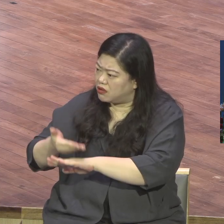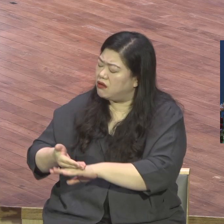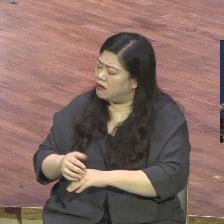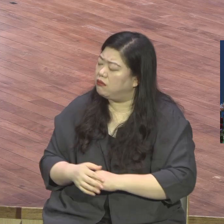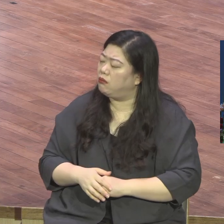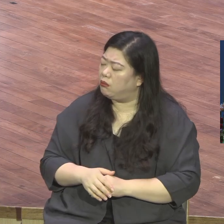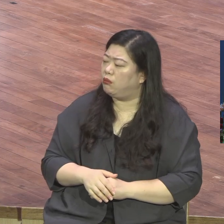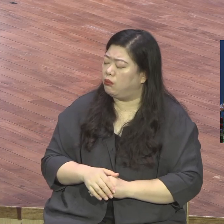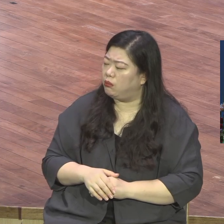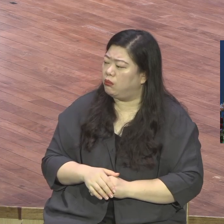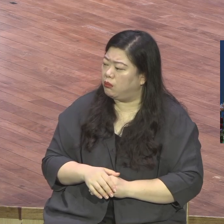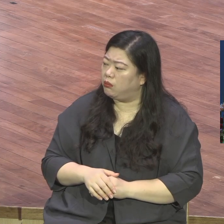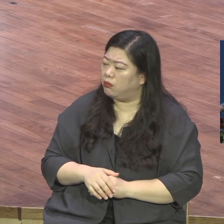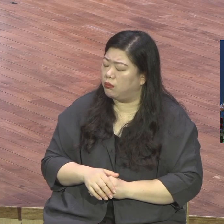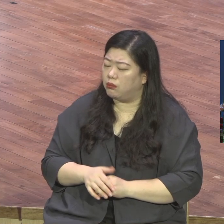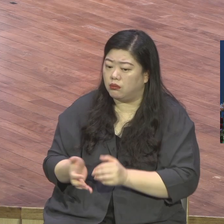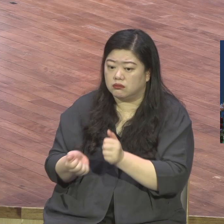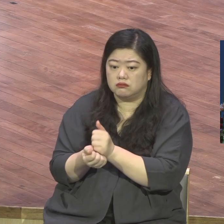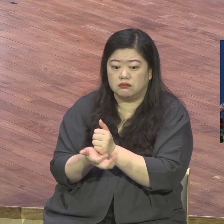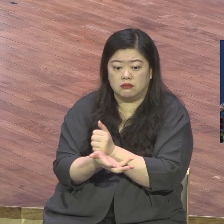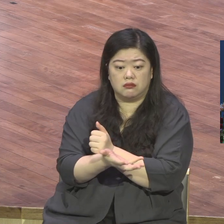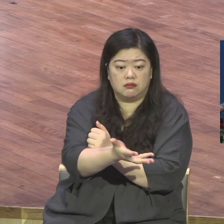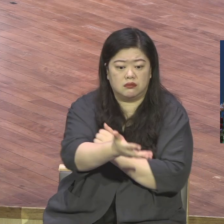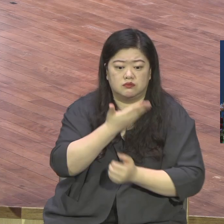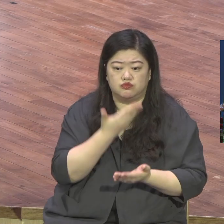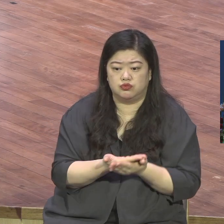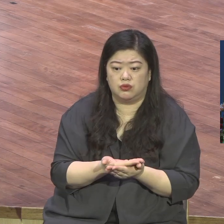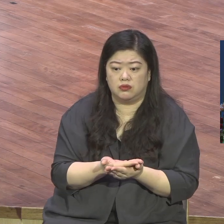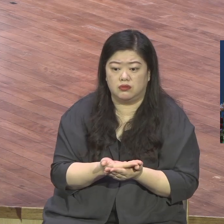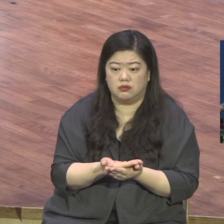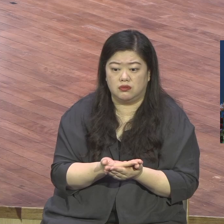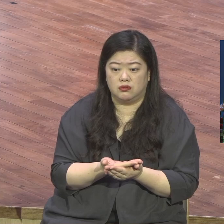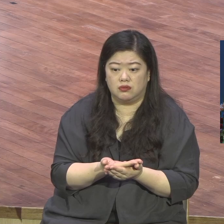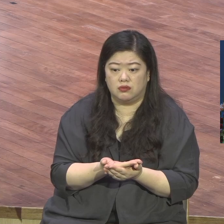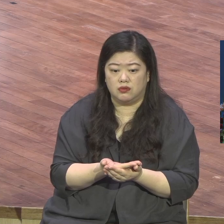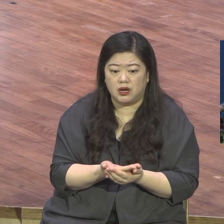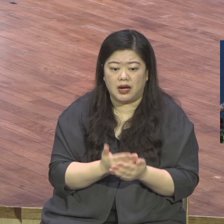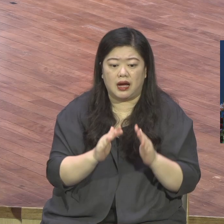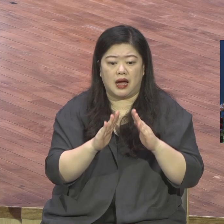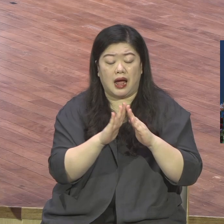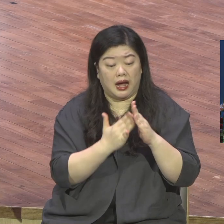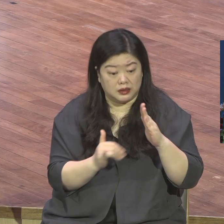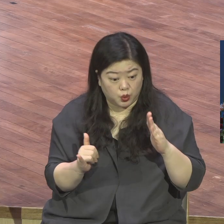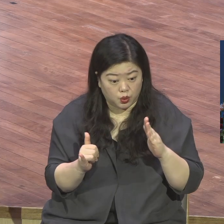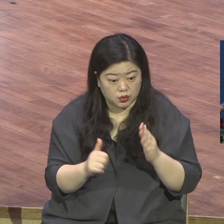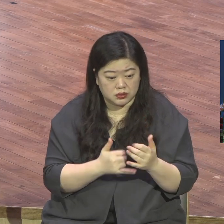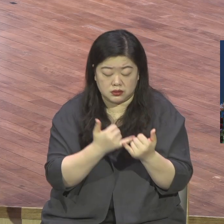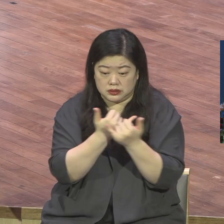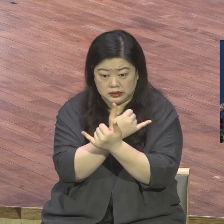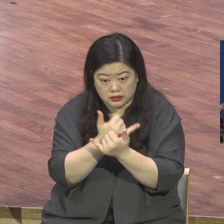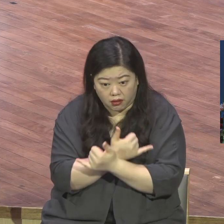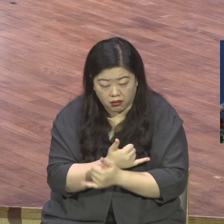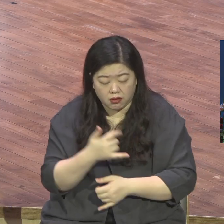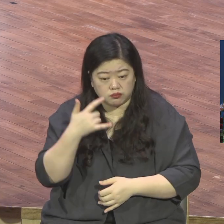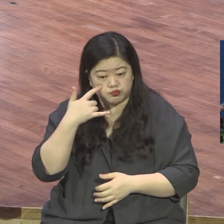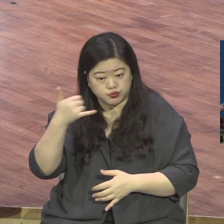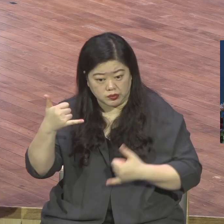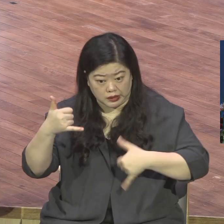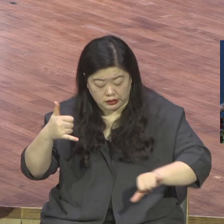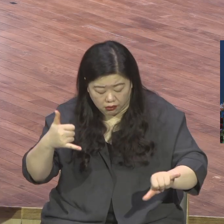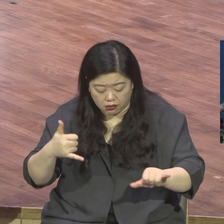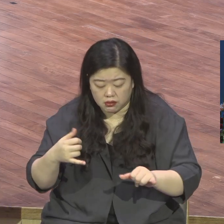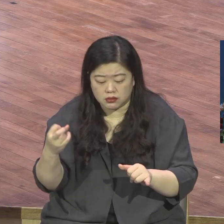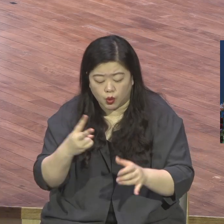내 이 하나님 앞에서 정말 먼저 다가가는 헌신한 이 모습 보고 감동받아가 돌아가게 되어